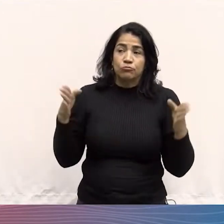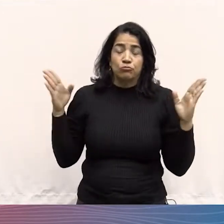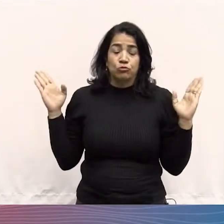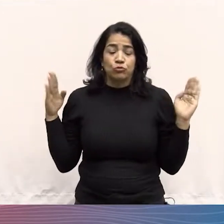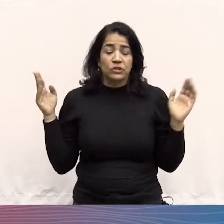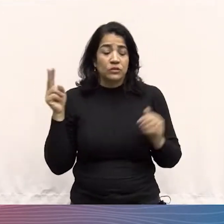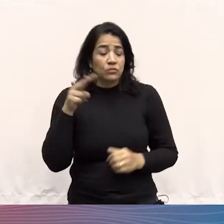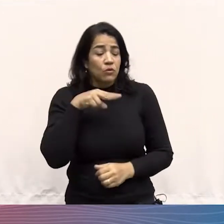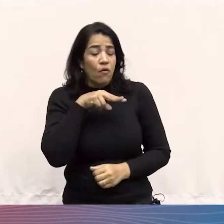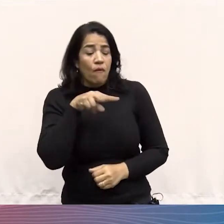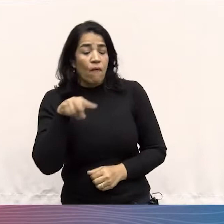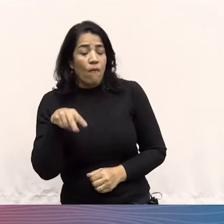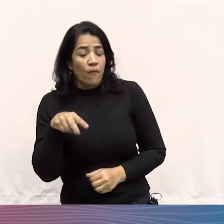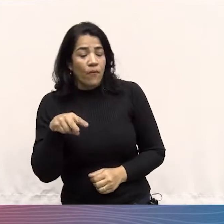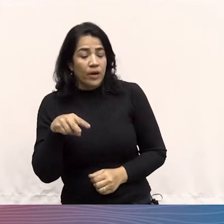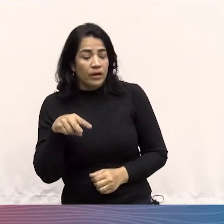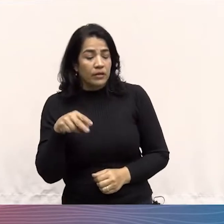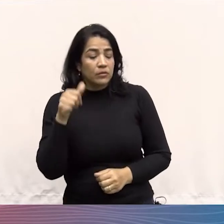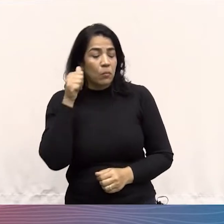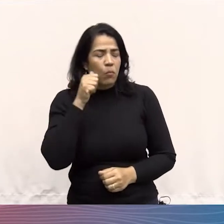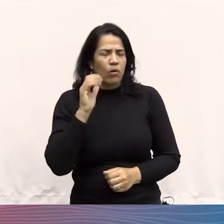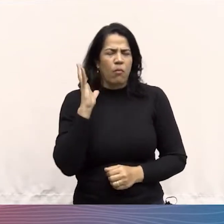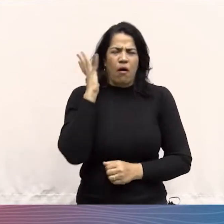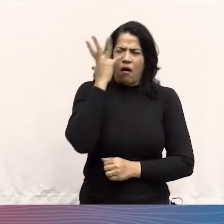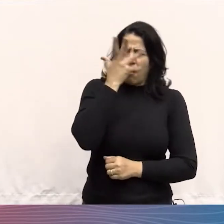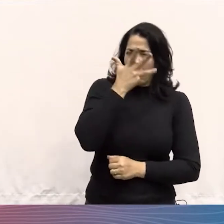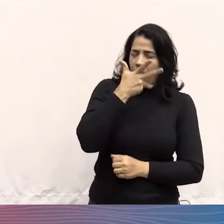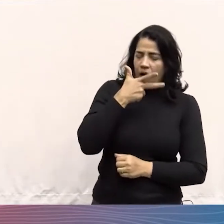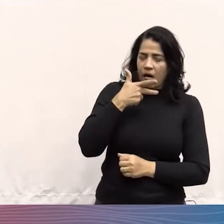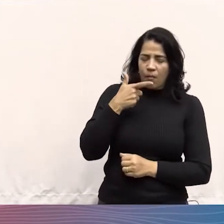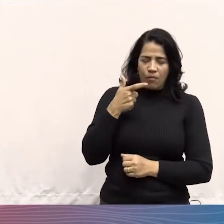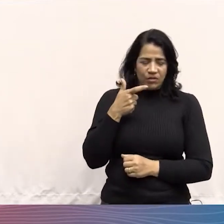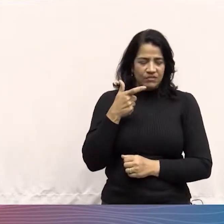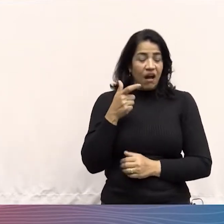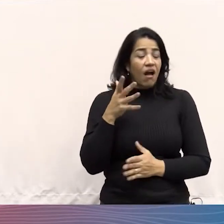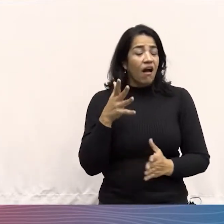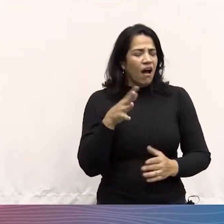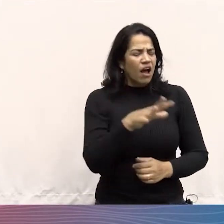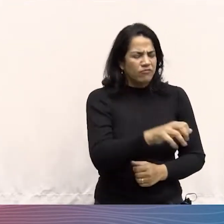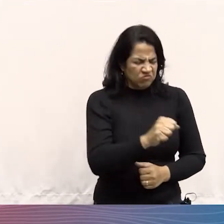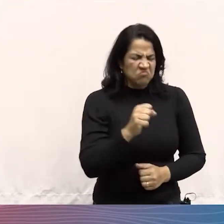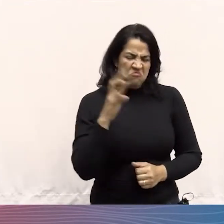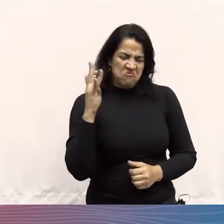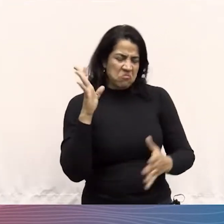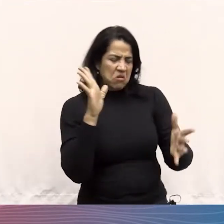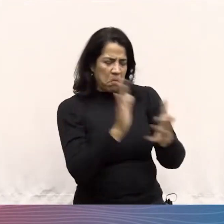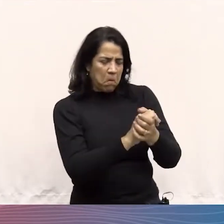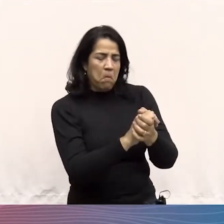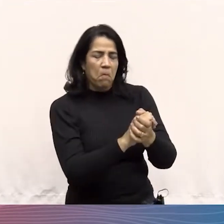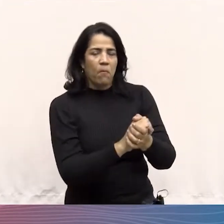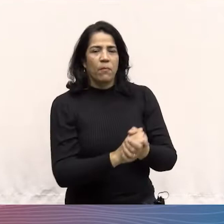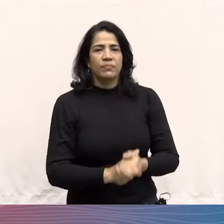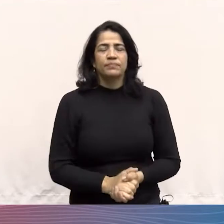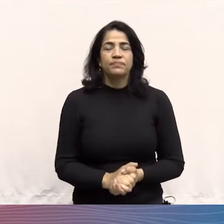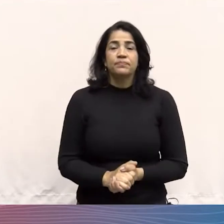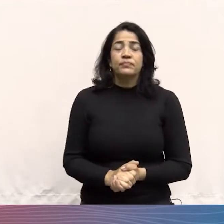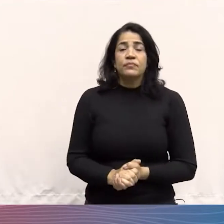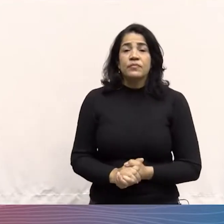si mulheres, as que entre todas mais lhes agradaram. Então, os filhos do